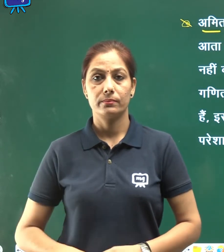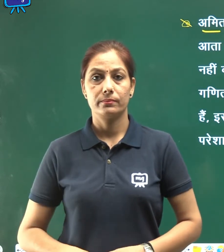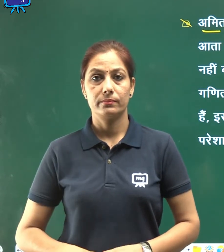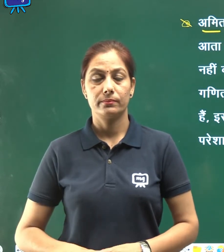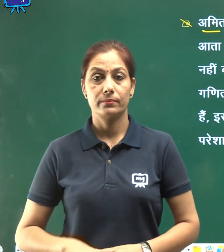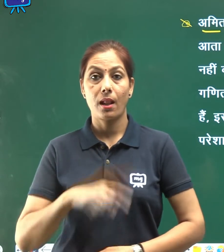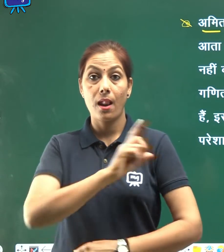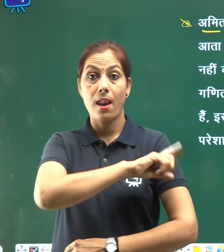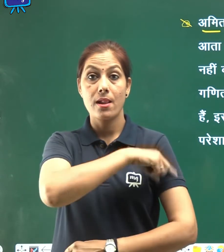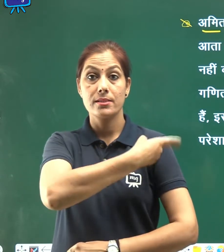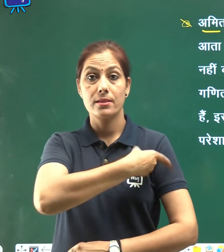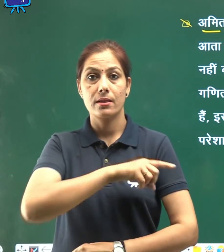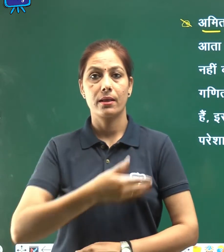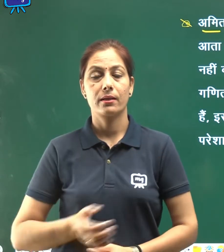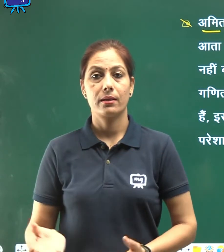रिजल्ट लेकर